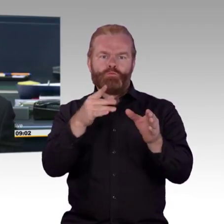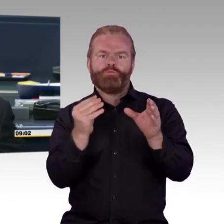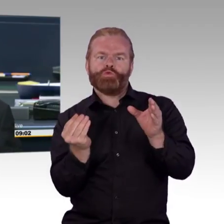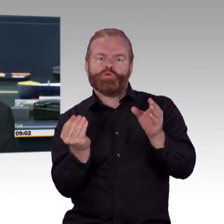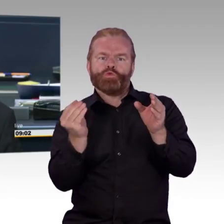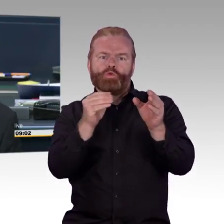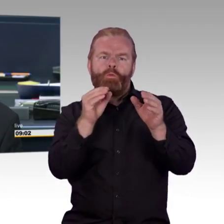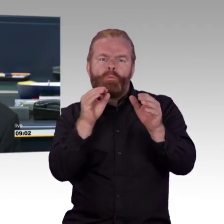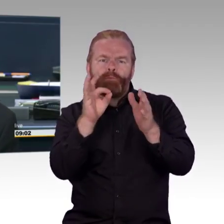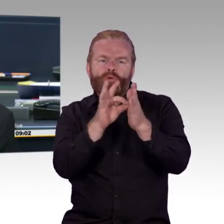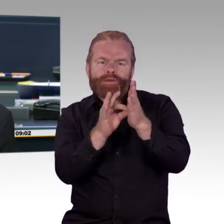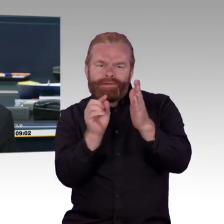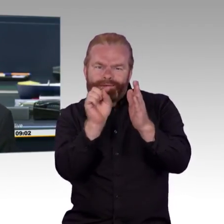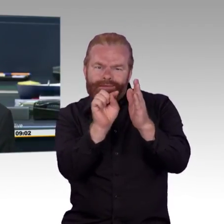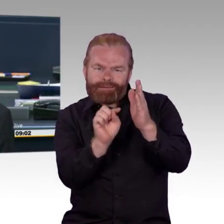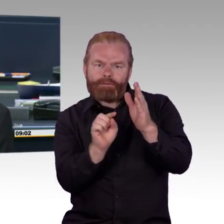Den Tagesordnungspunkt 12,